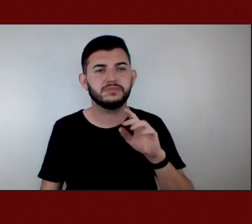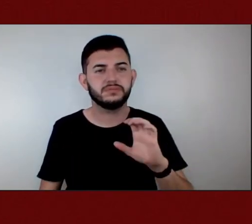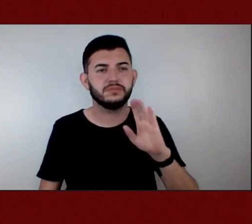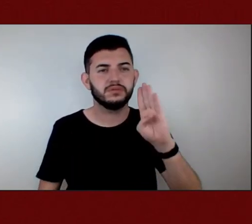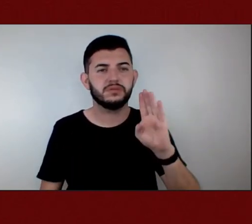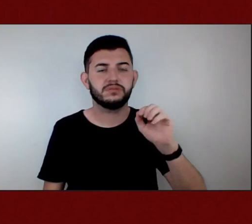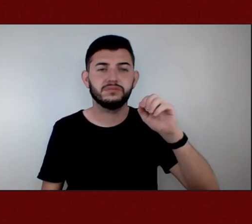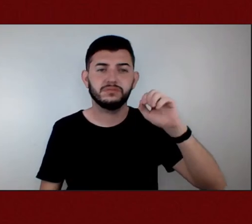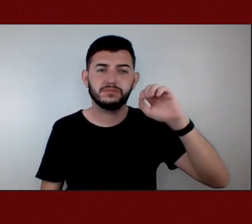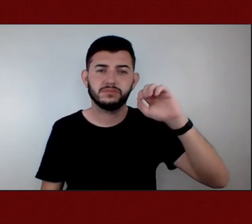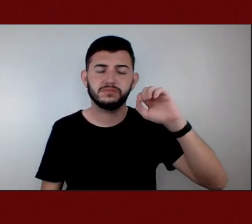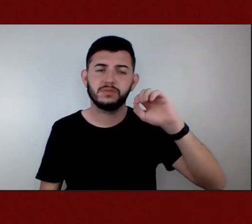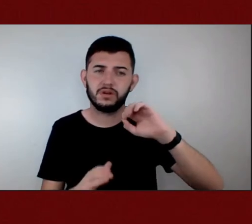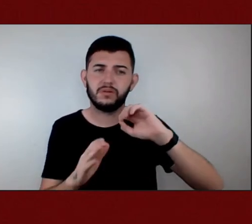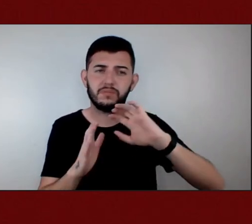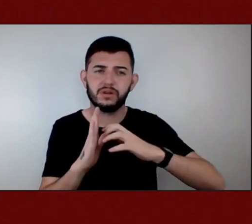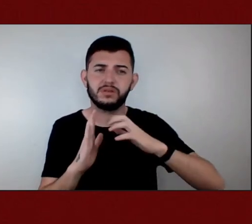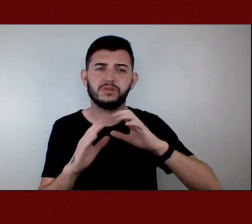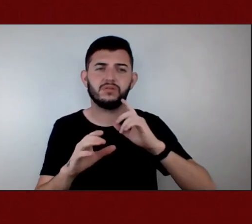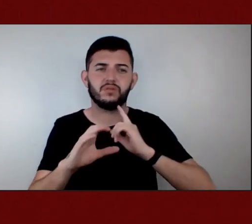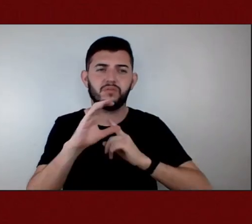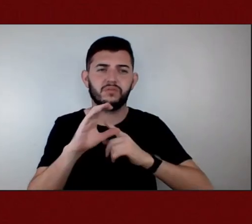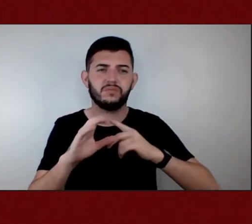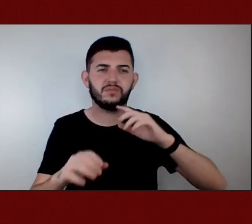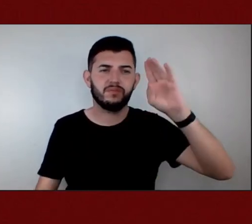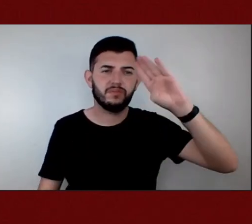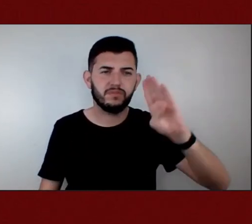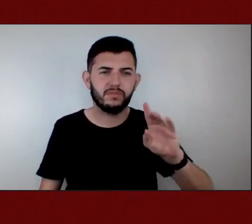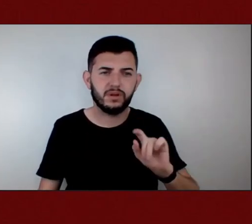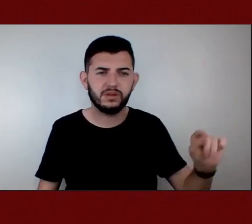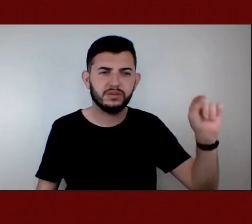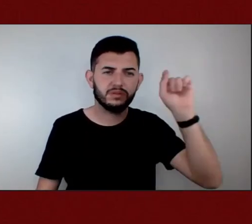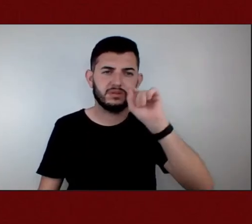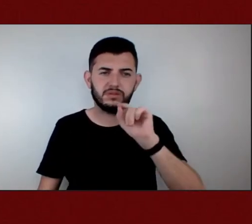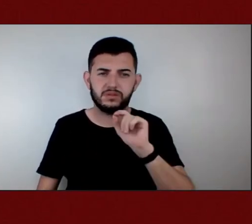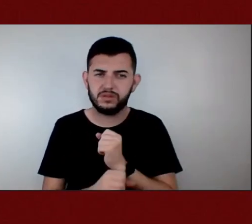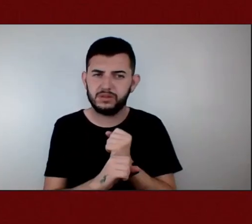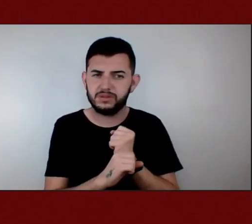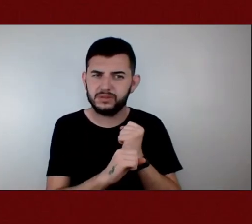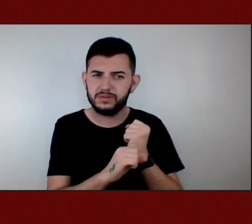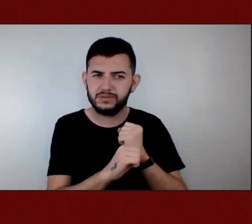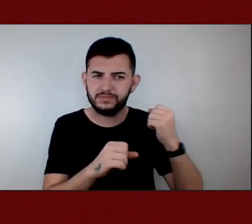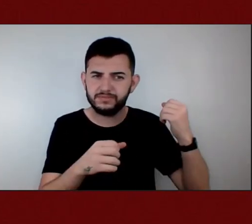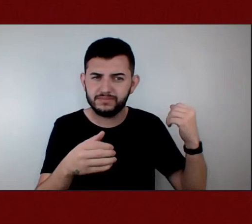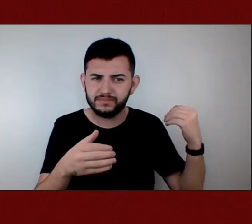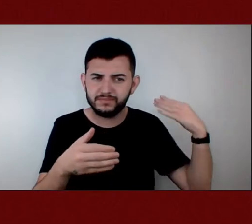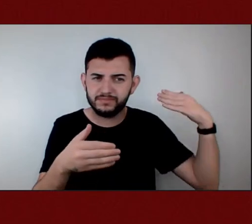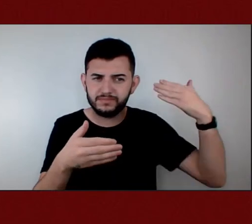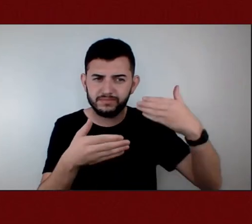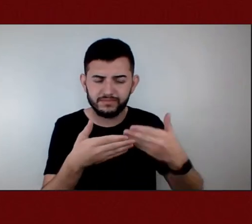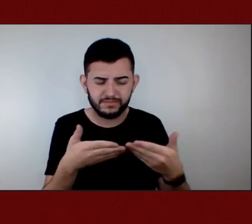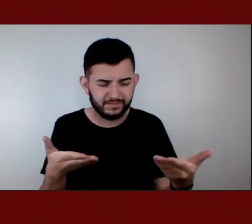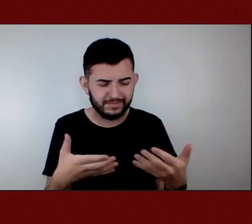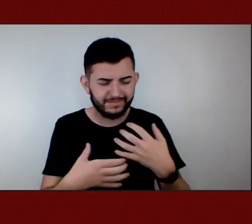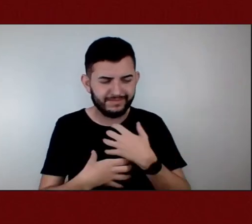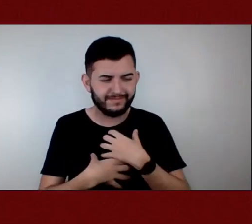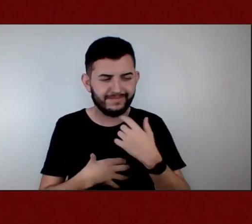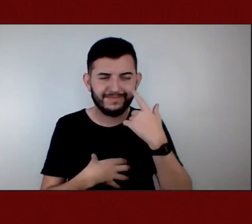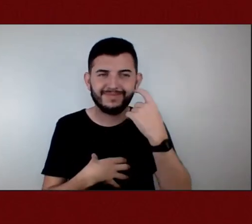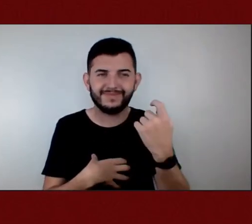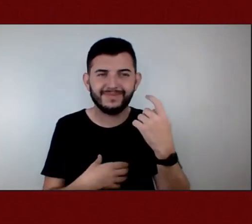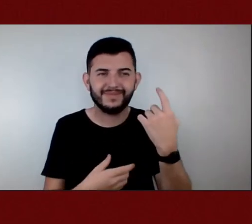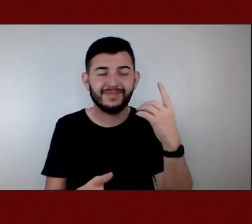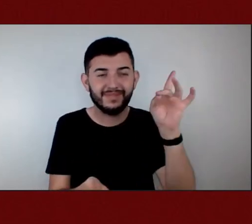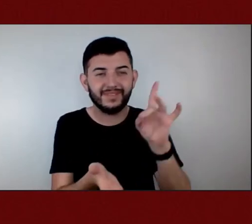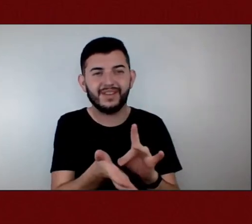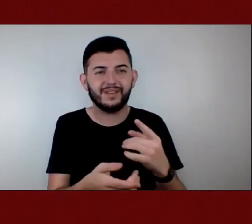brasileiro, nos últimos anos, tem sido extremamente interessante, é que, ao fazer essa leitura